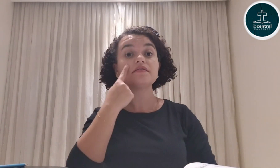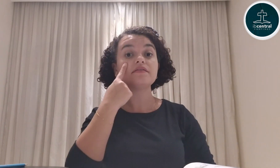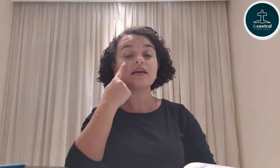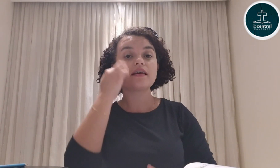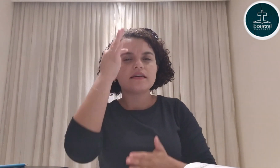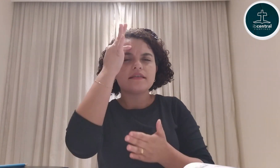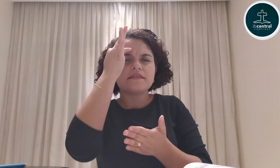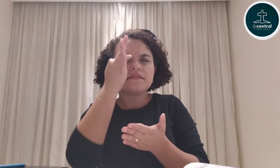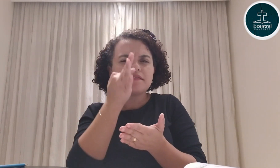não lhe obedece.